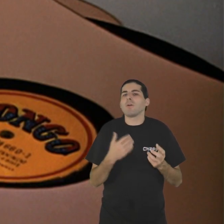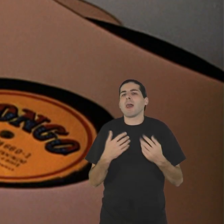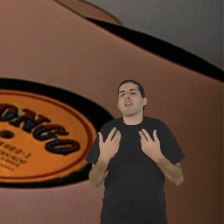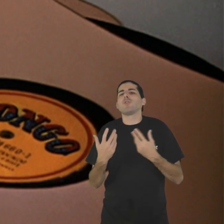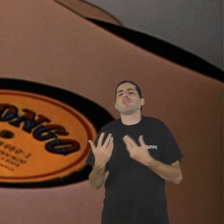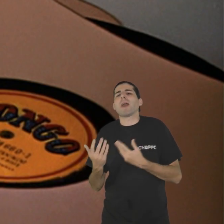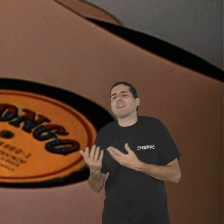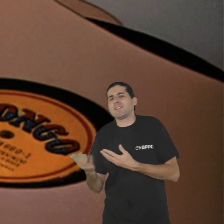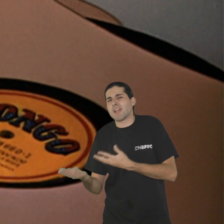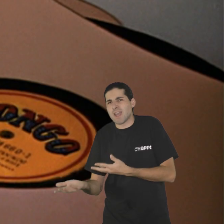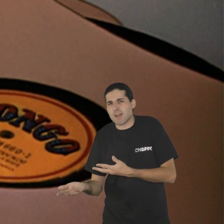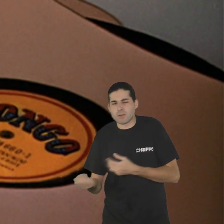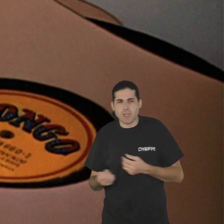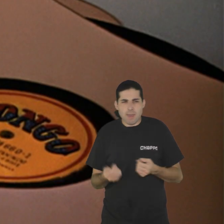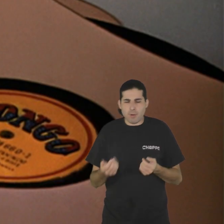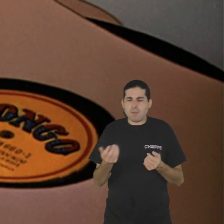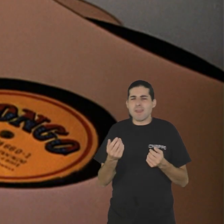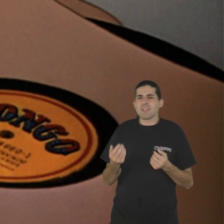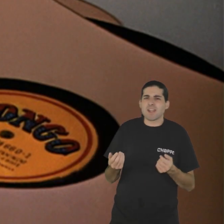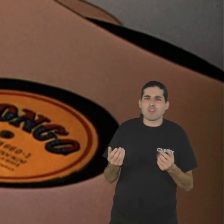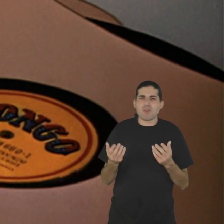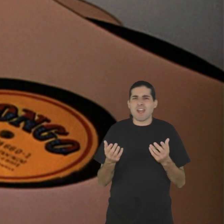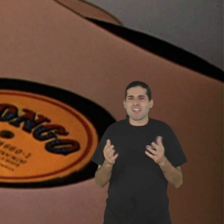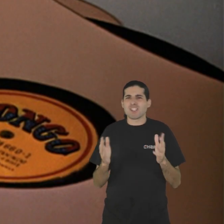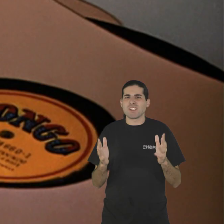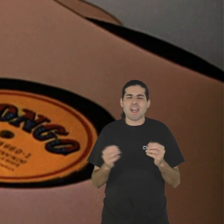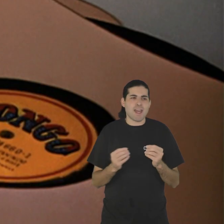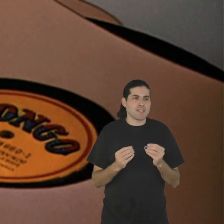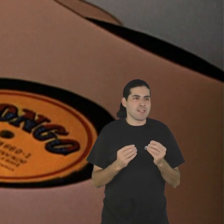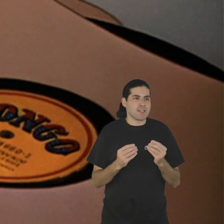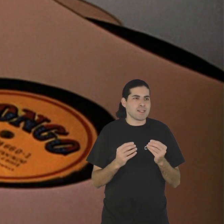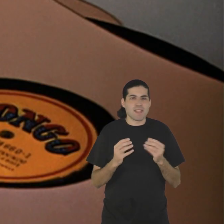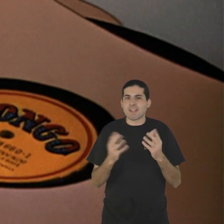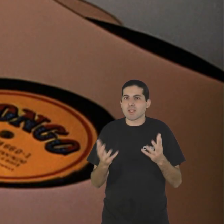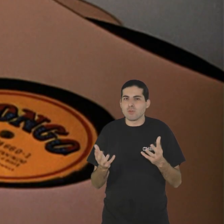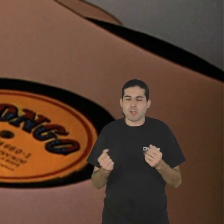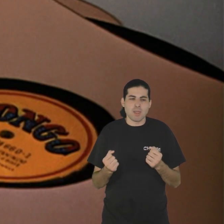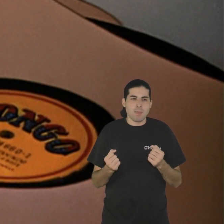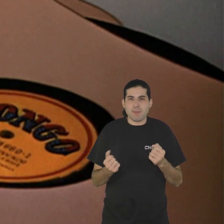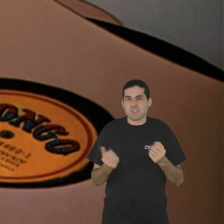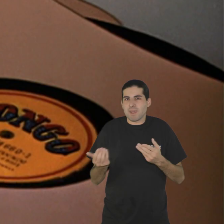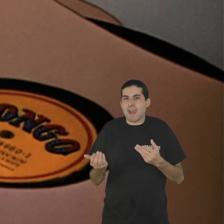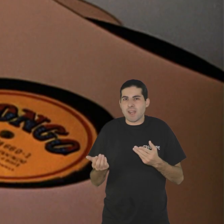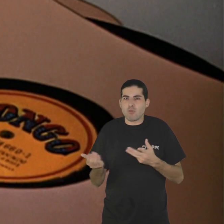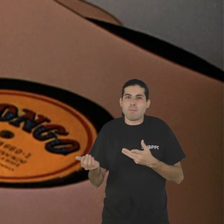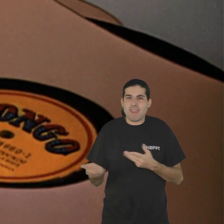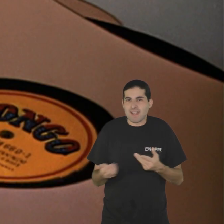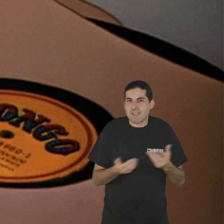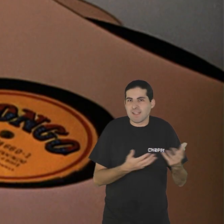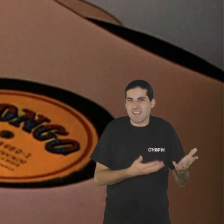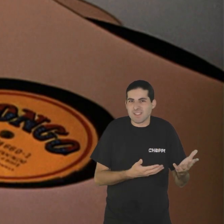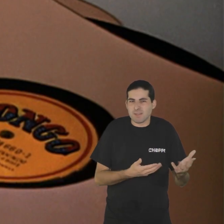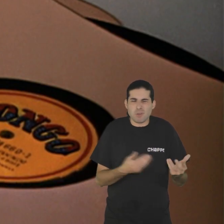però a noi ci parli in italiano. Probabilmente è stata una necessità degli adattatori per spiegare come